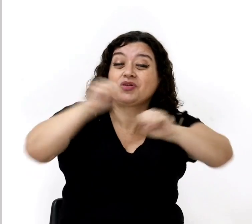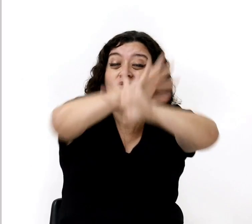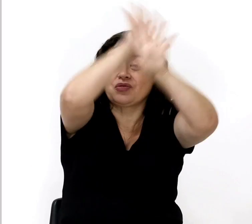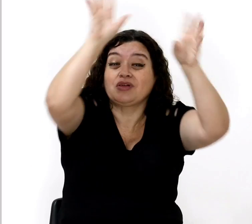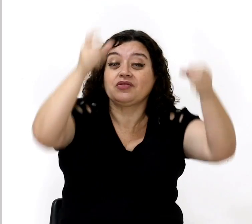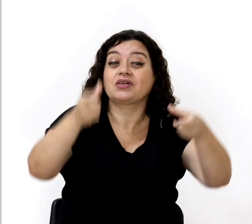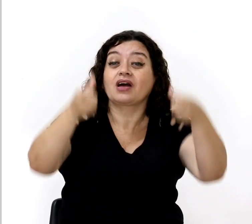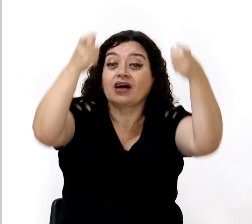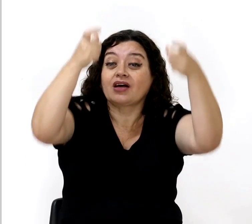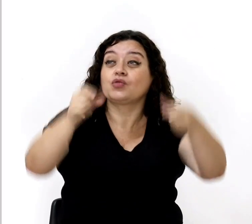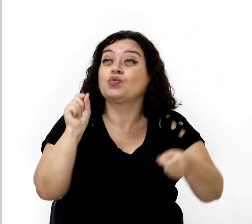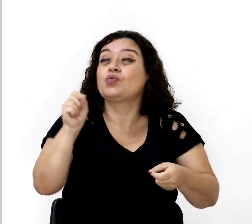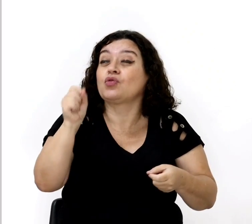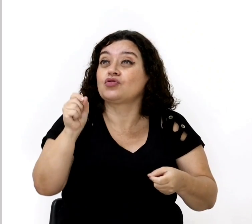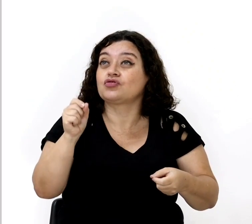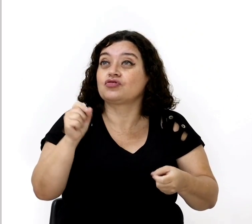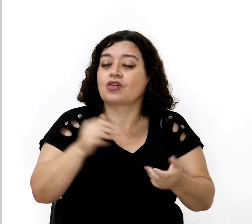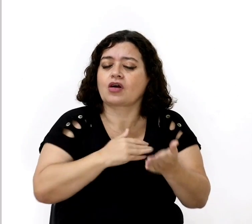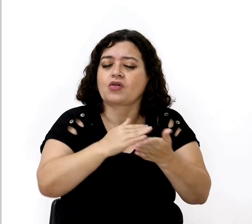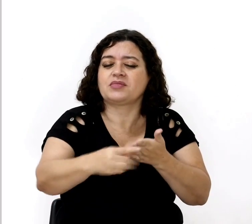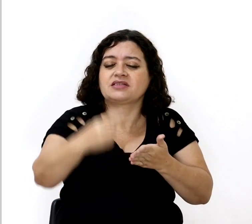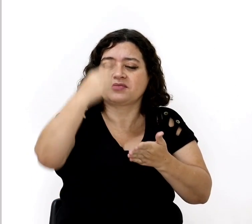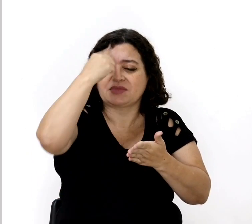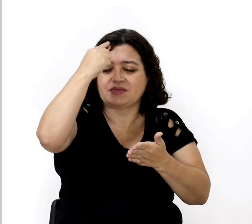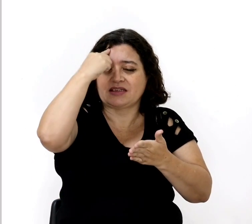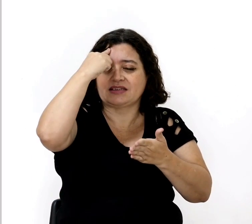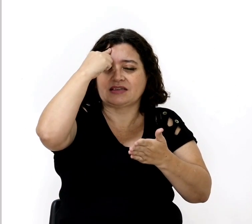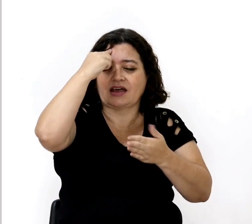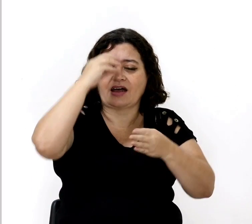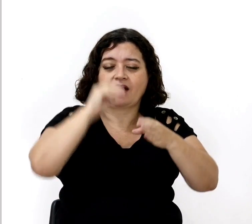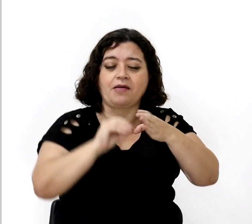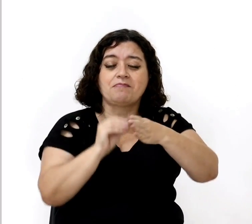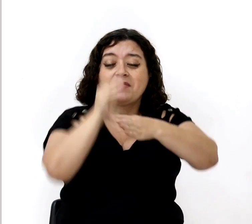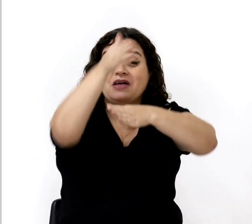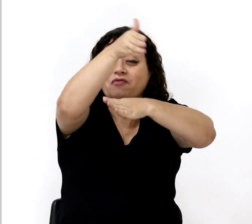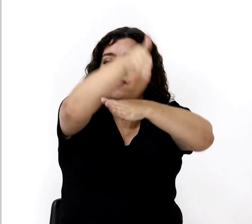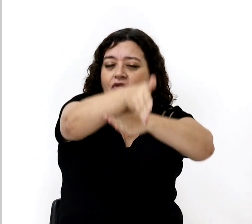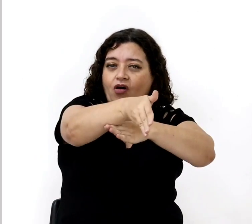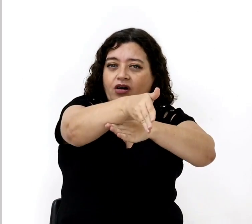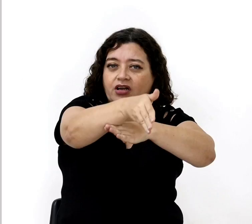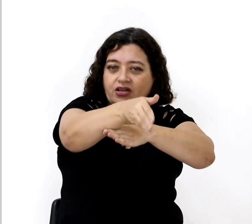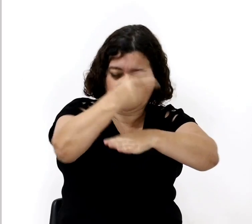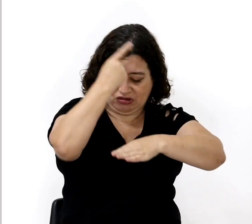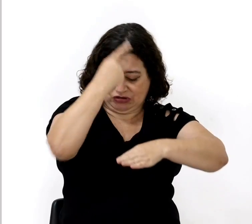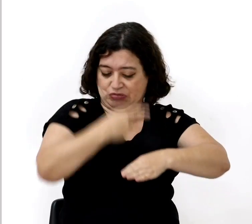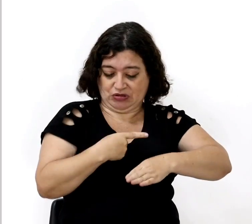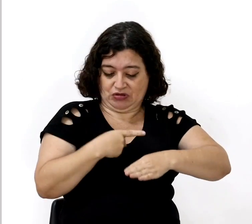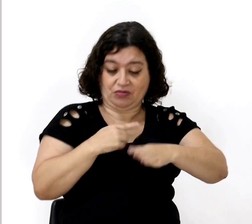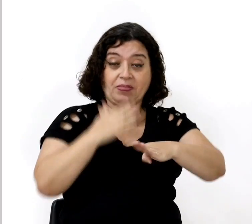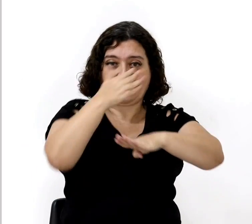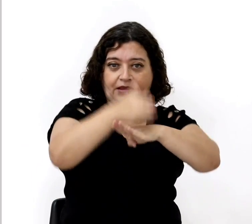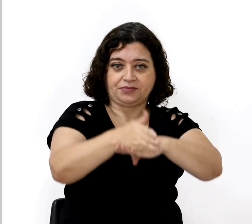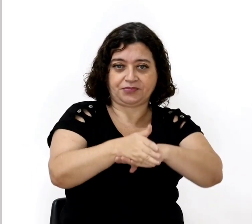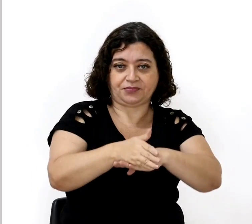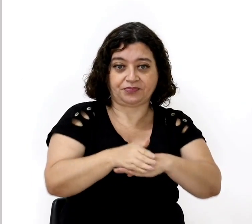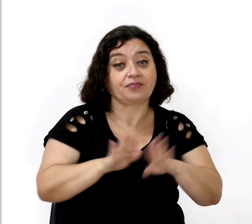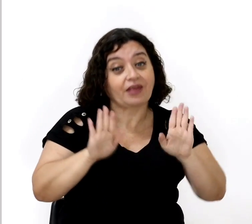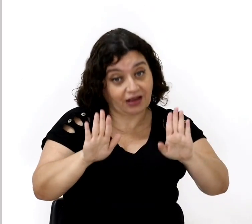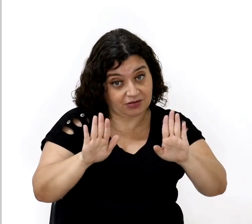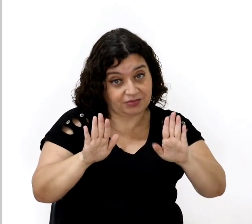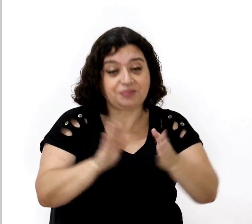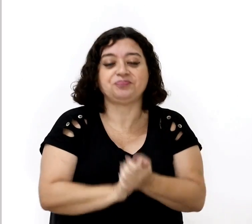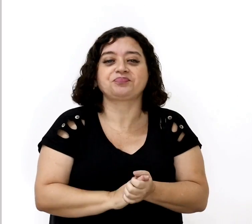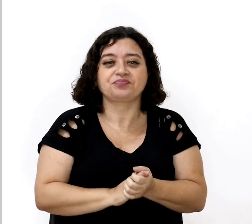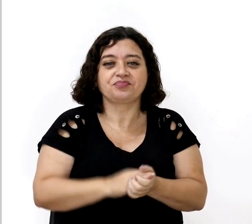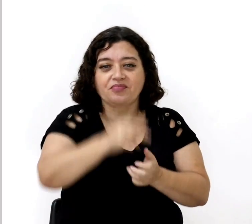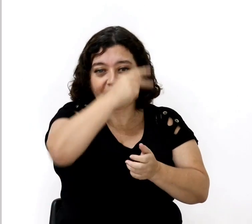né? Eu acho que quando a gente começa a pensar para além de nós mesmos, né? O pessoal da música vai ficar chateado, então